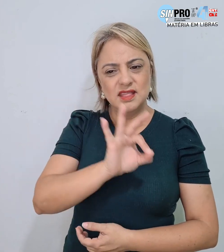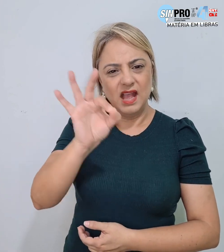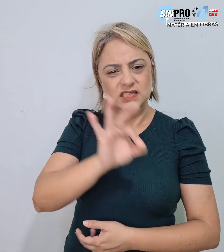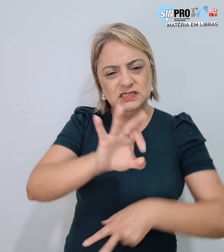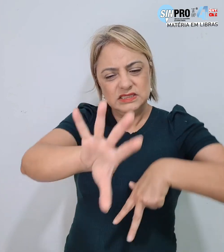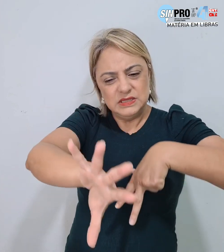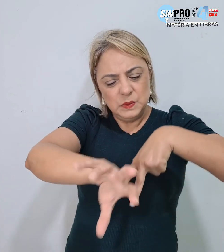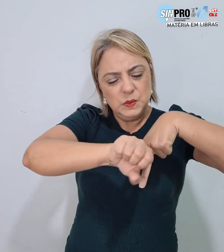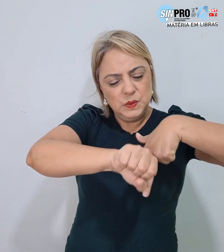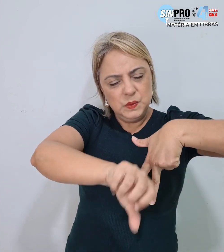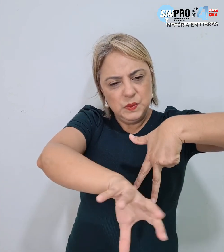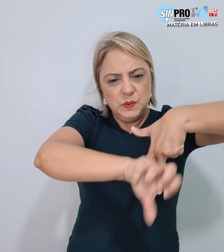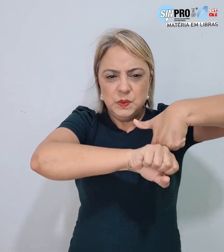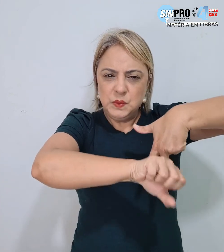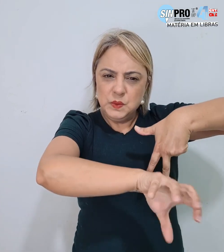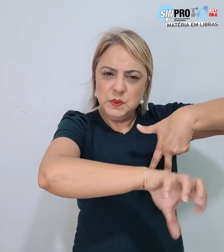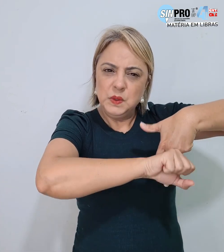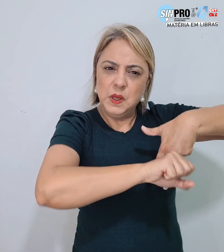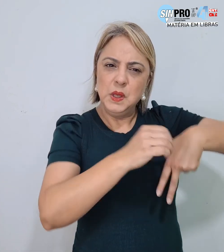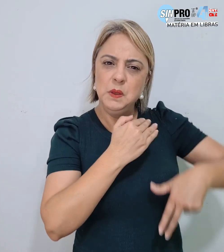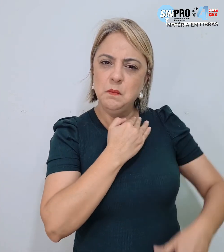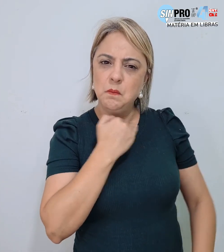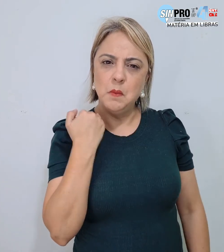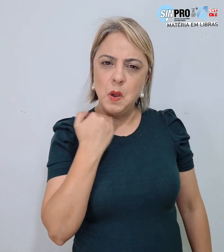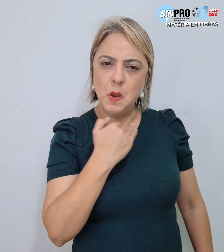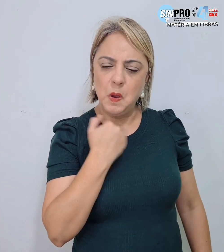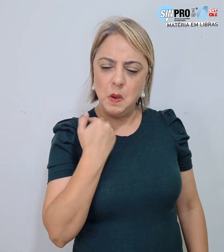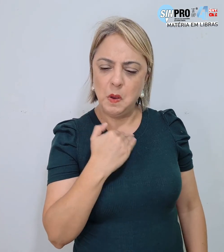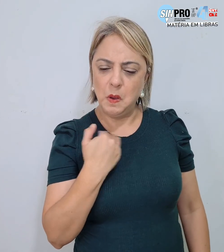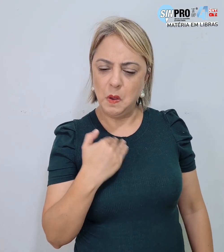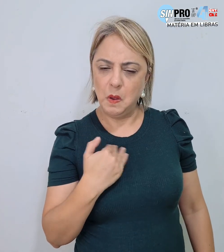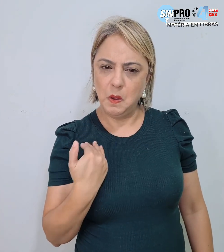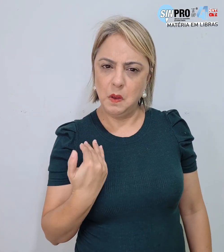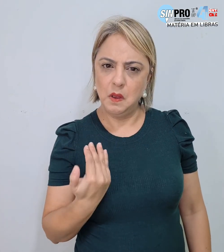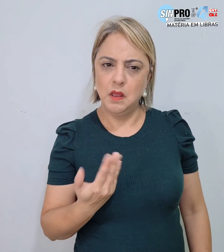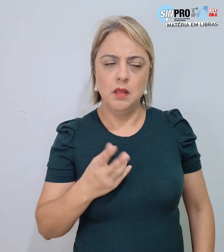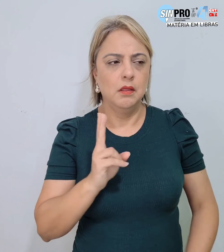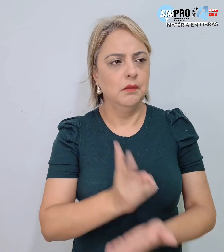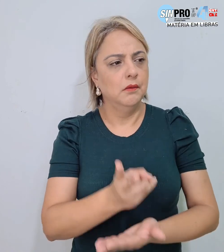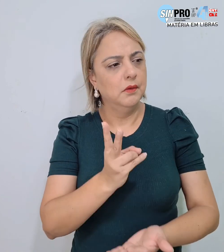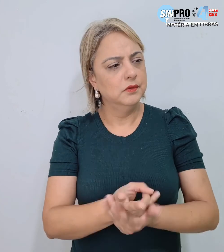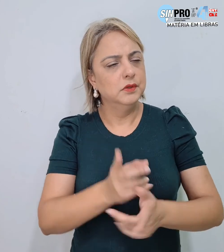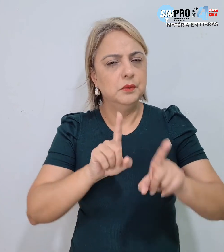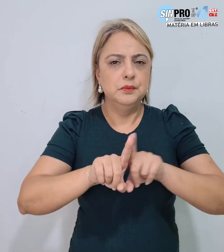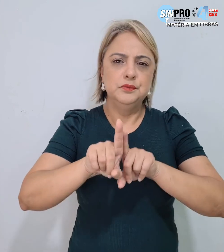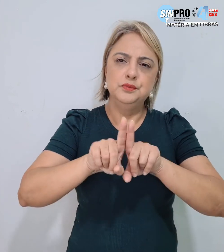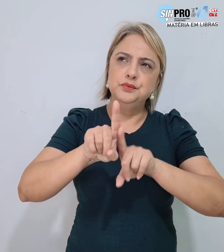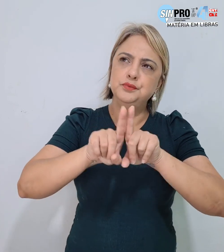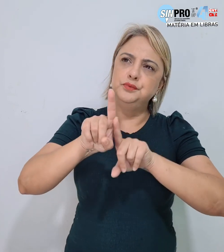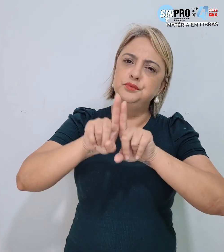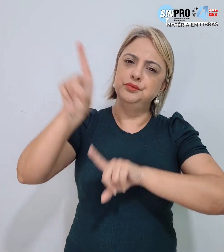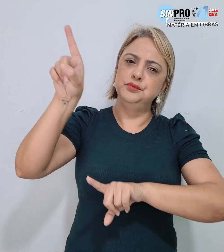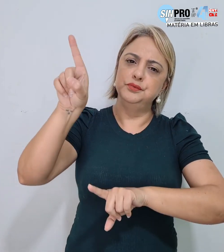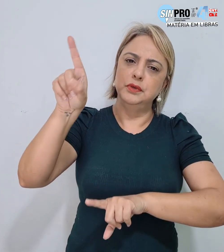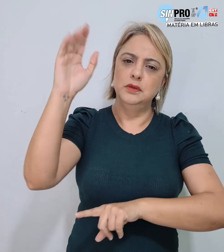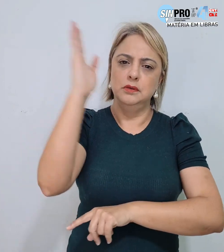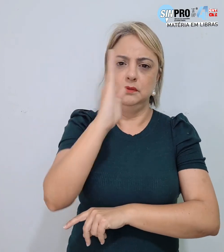contágio o e mortes eu continuo altíssimas no Brasil